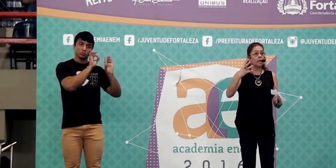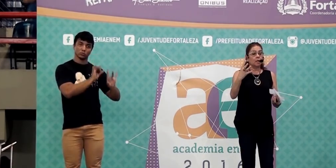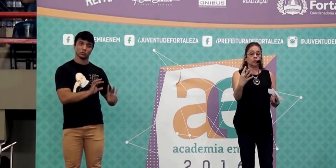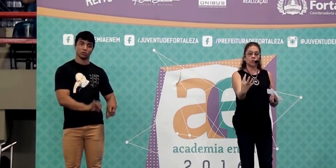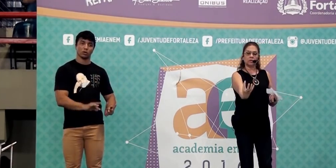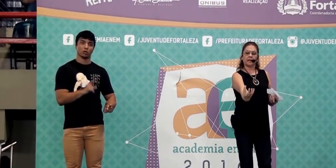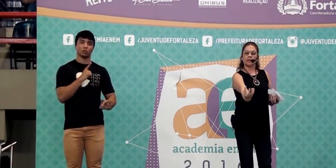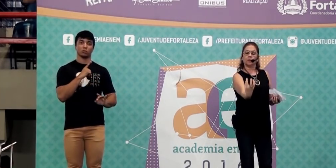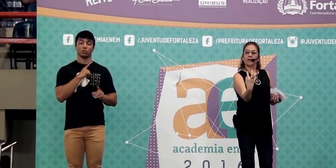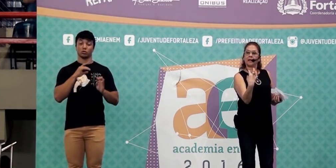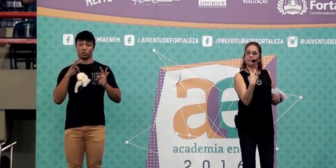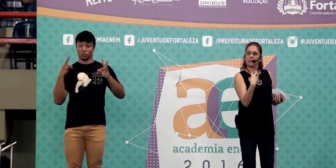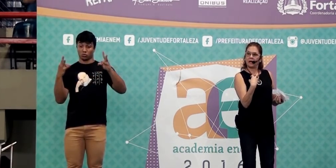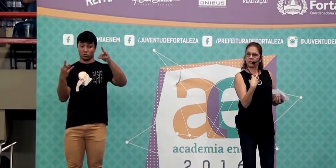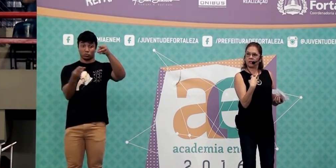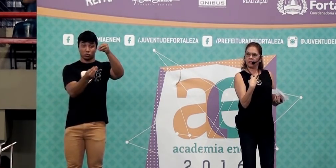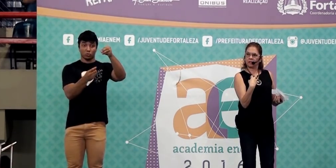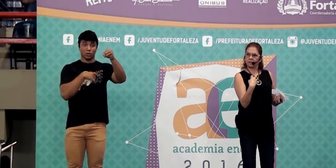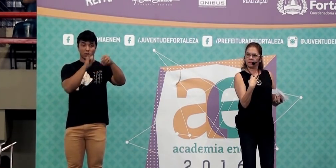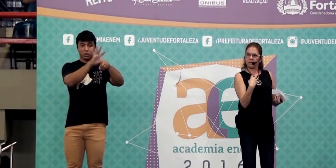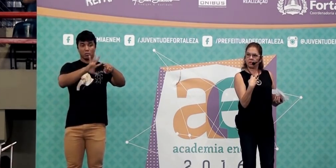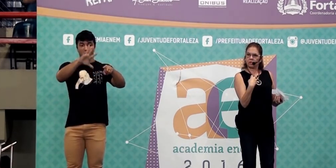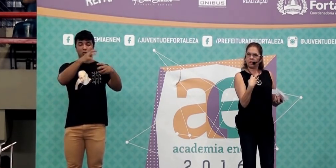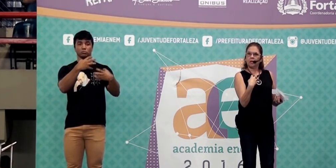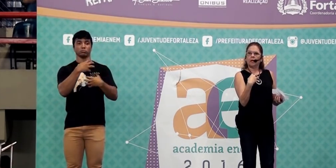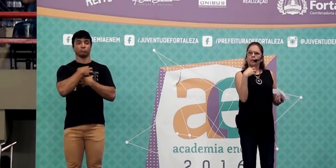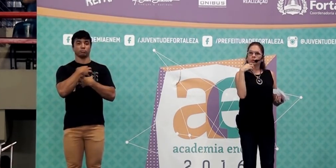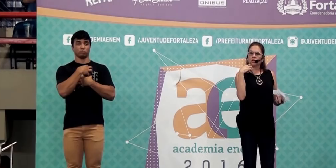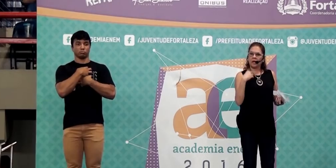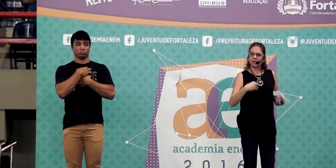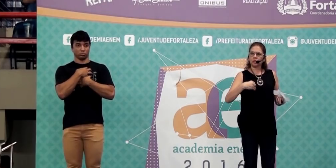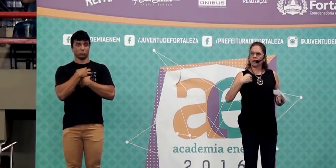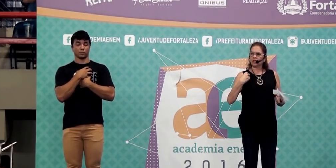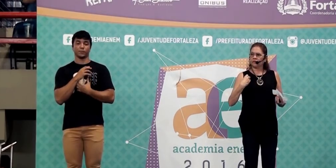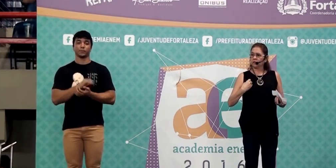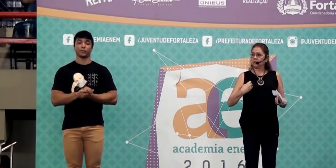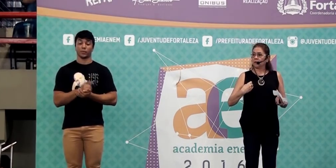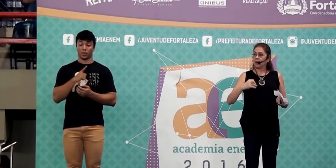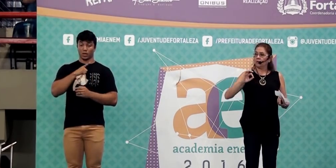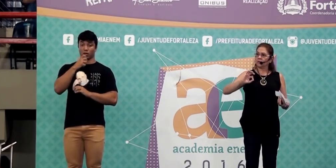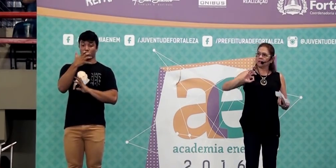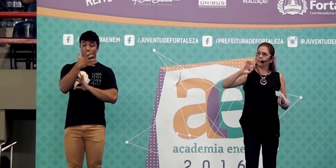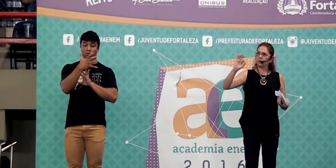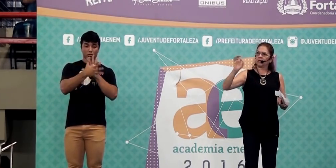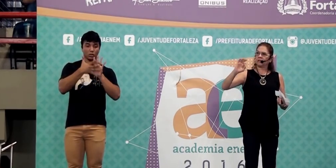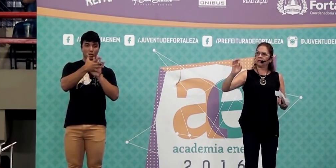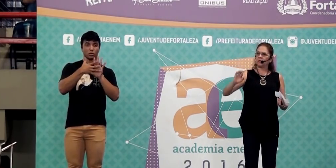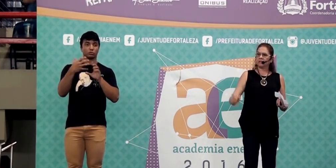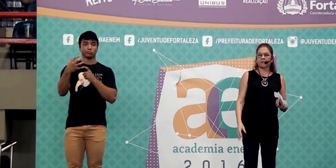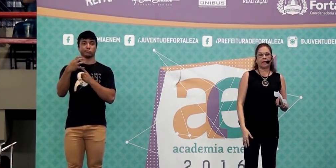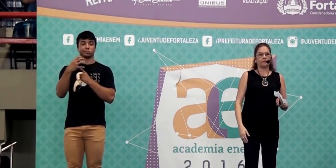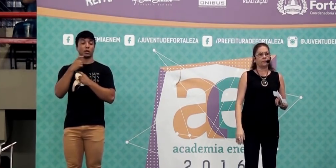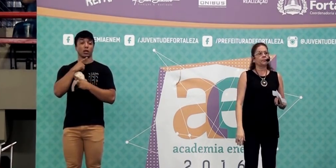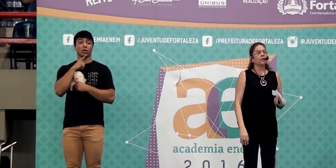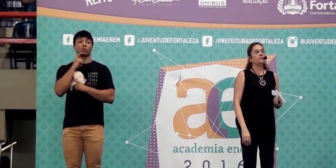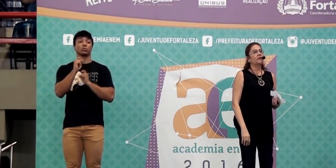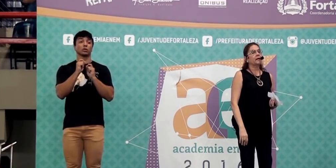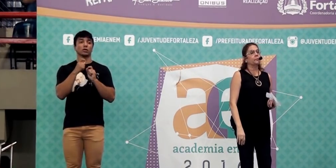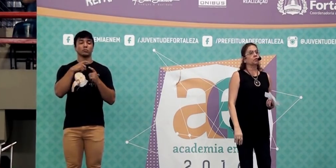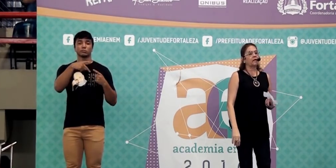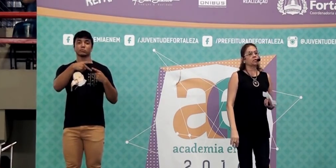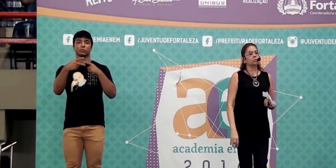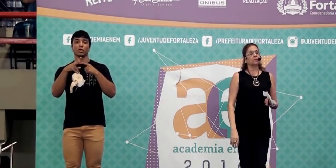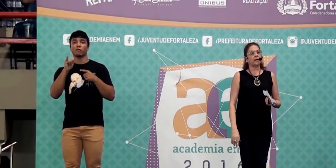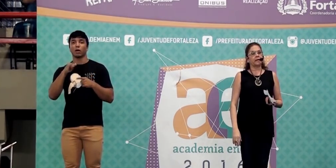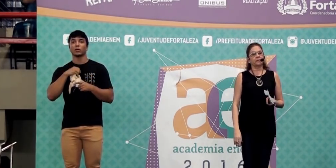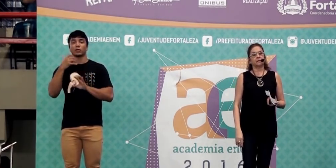especial, tudo aquilo que a imagem lhe transmite. No texto motivacional, você puxa a setinha e escreve. Vai